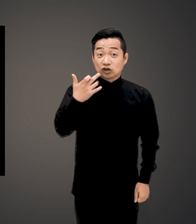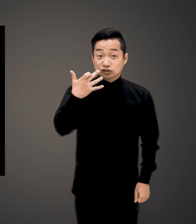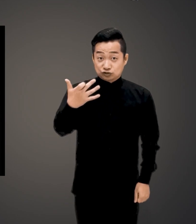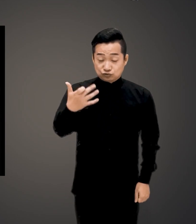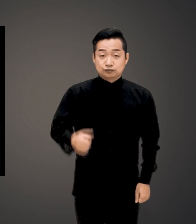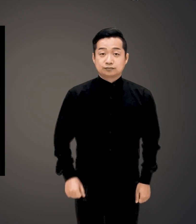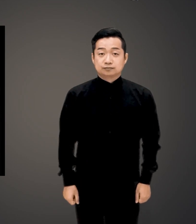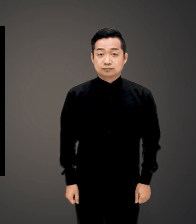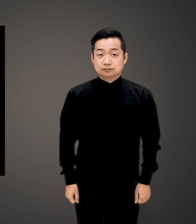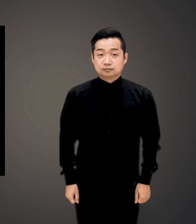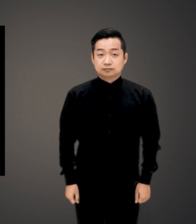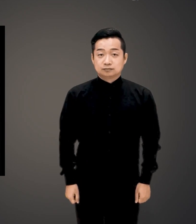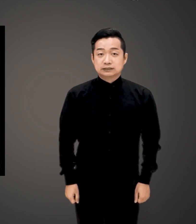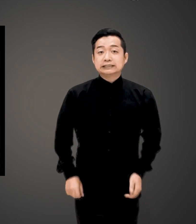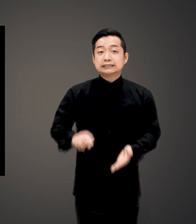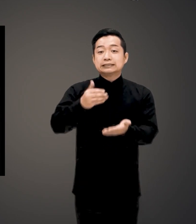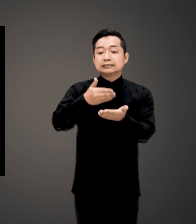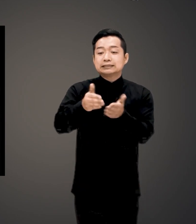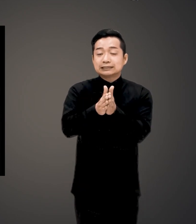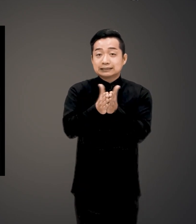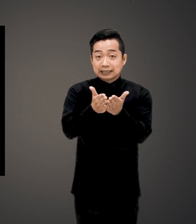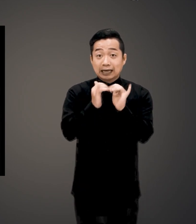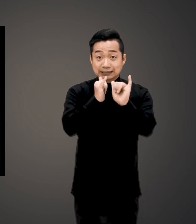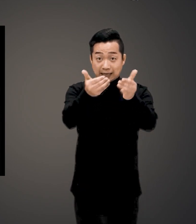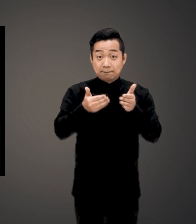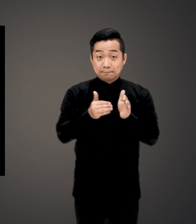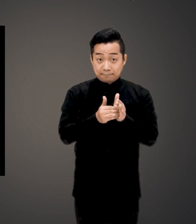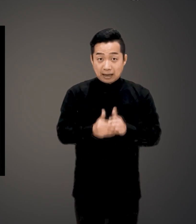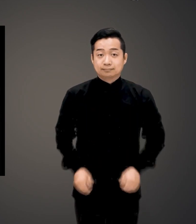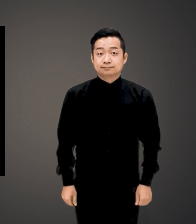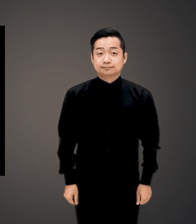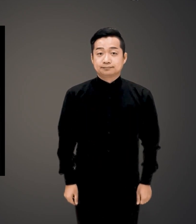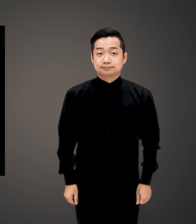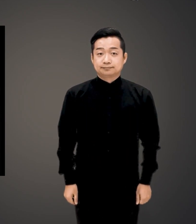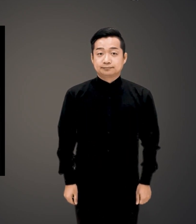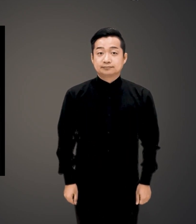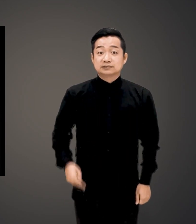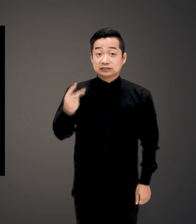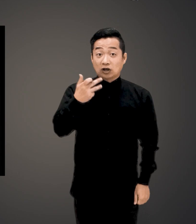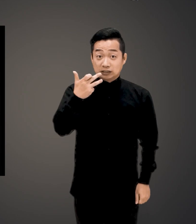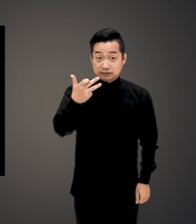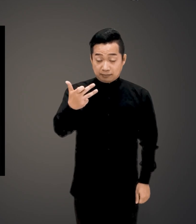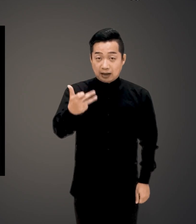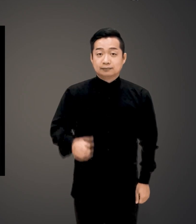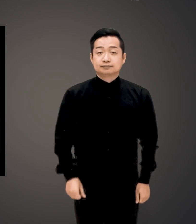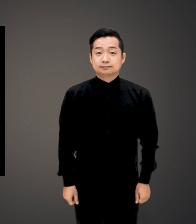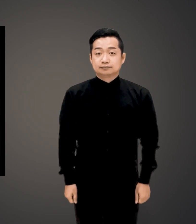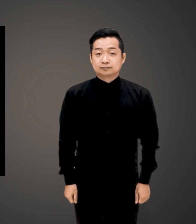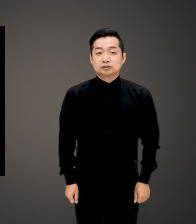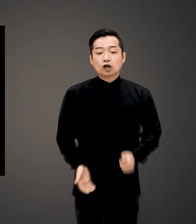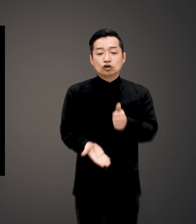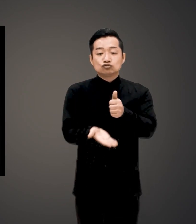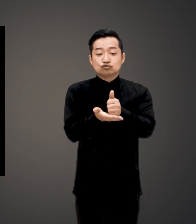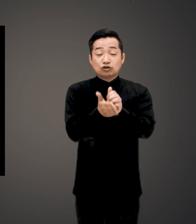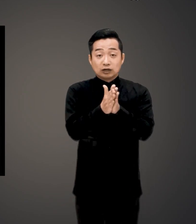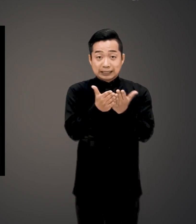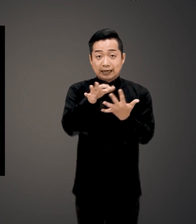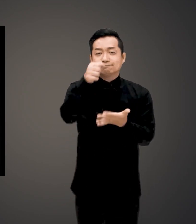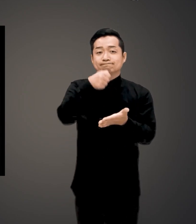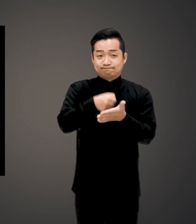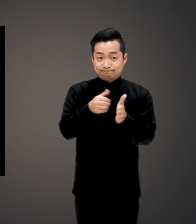2019년 브라티슬라바 그림책 비엔날레 그랑프리 대상 수상작. 2018년 더 화이트 레이븐즈